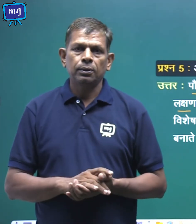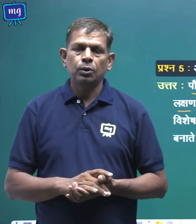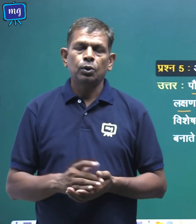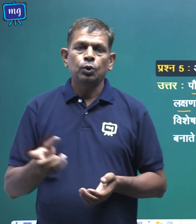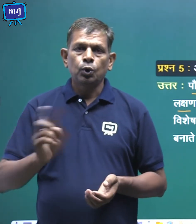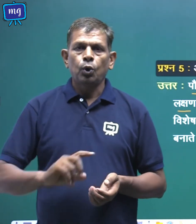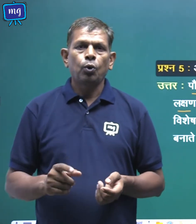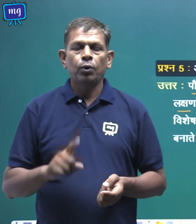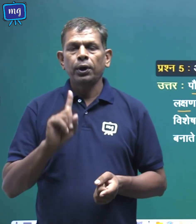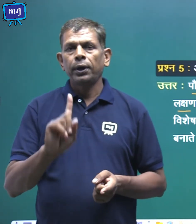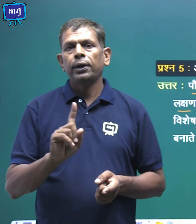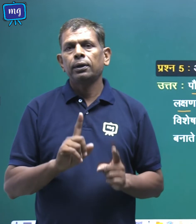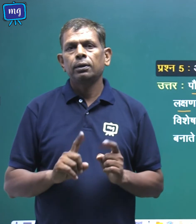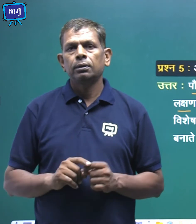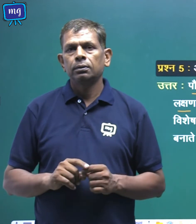जो उन्हें एक